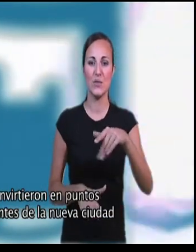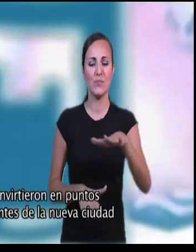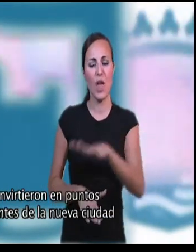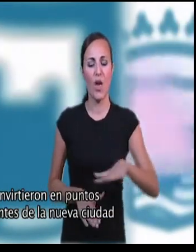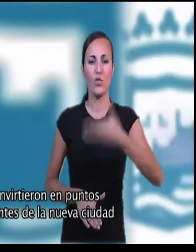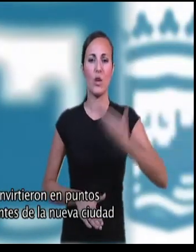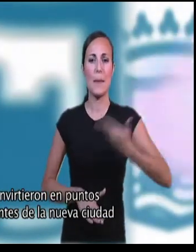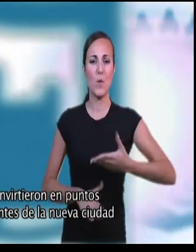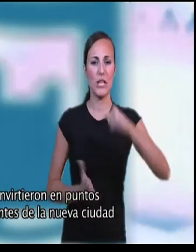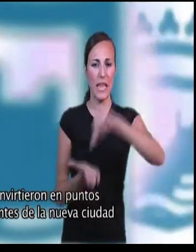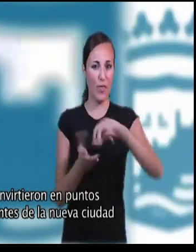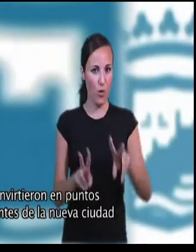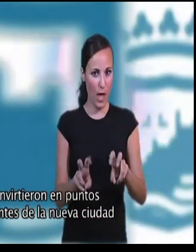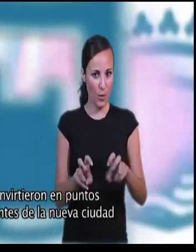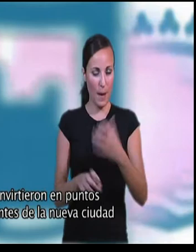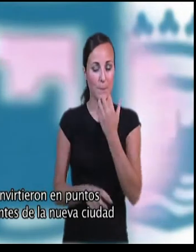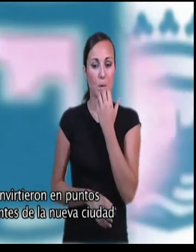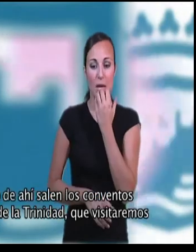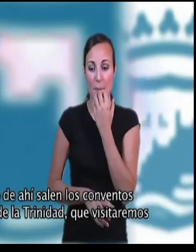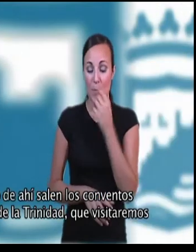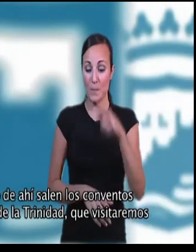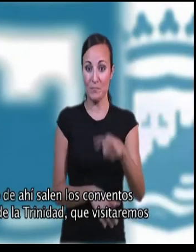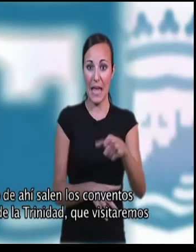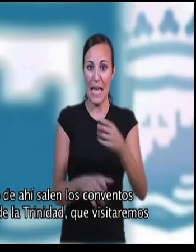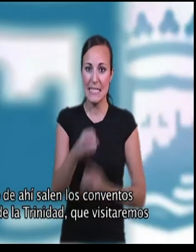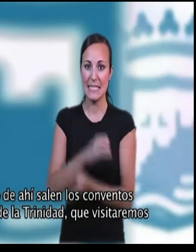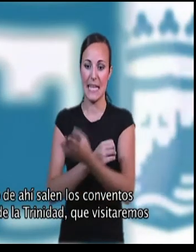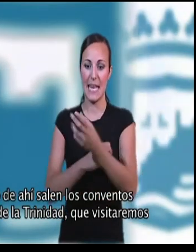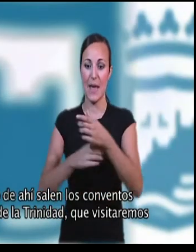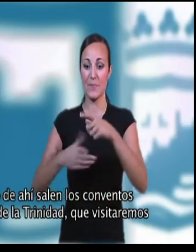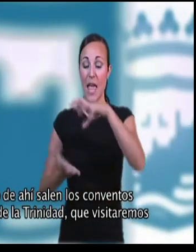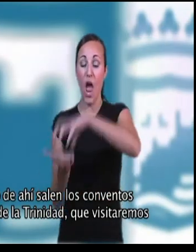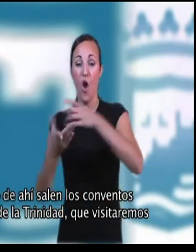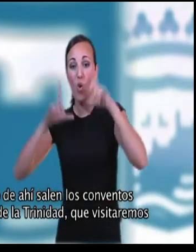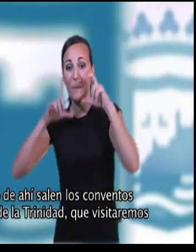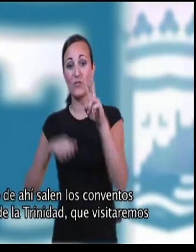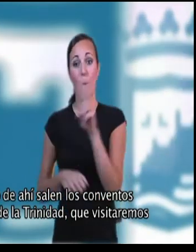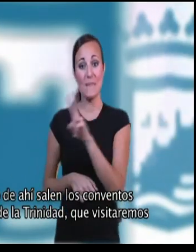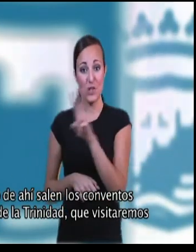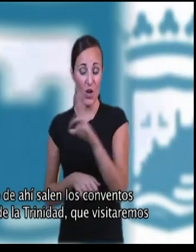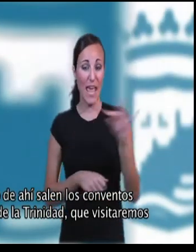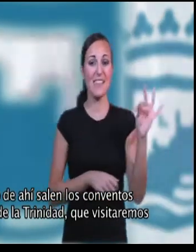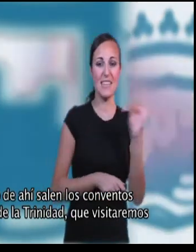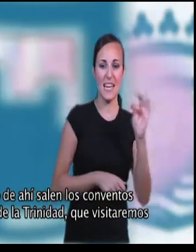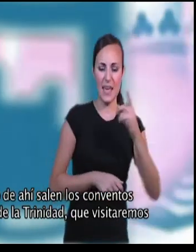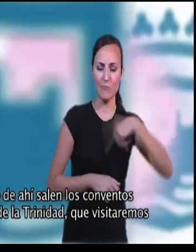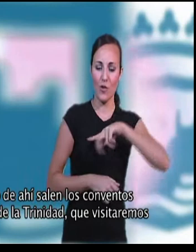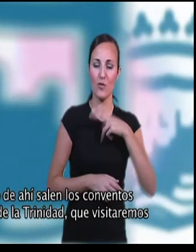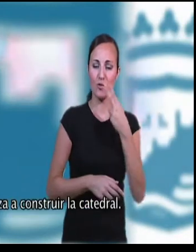convirtieron en puntos importantes de la nueva ciudad. Por ejemplo, de ahí surgen los conventos de la Victoria y de la Trinidad, que visitaremos.